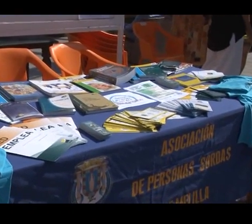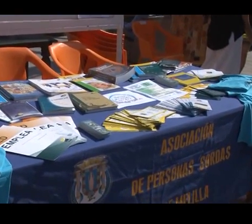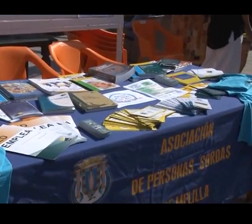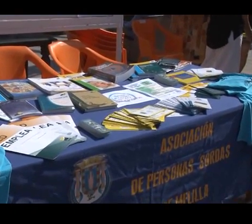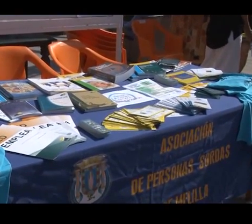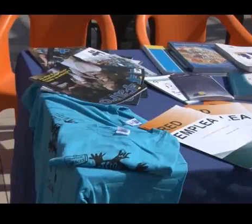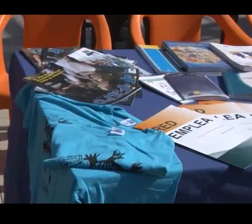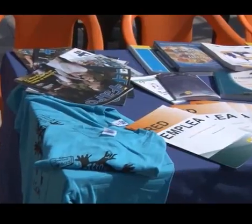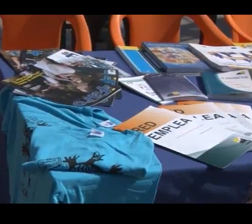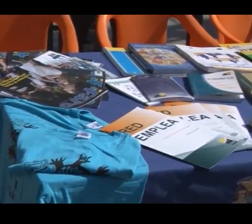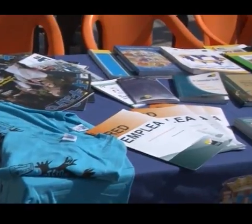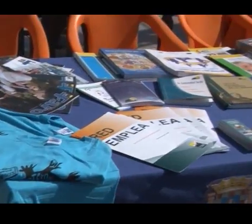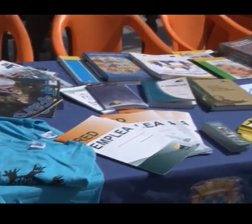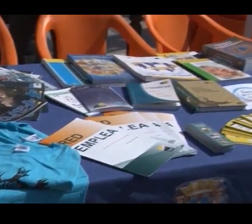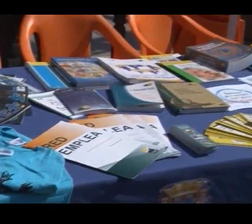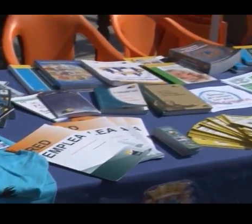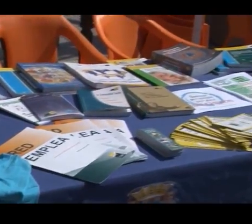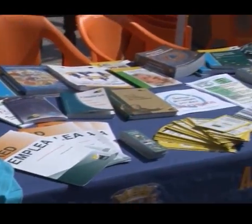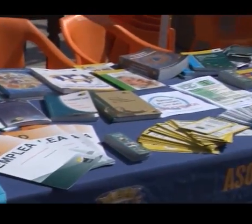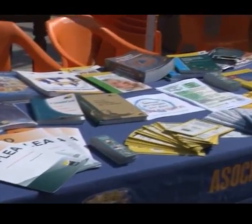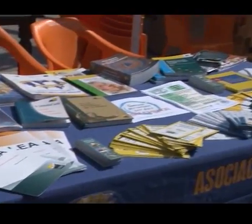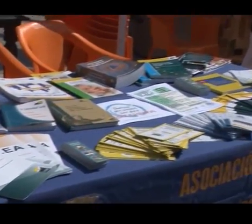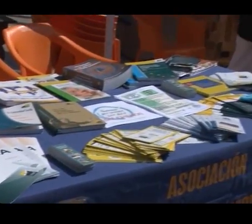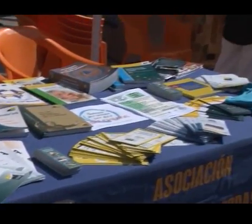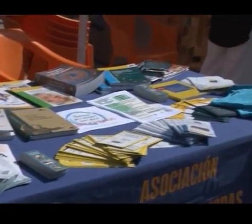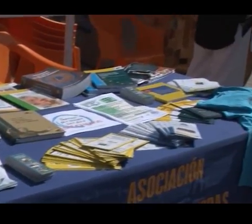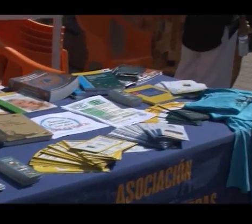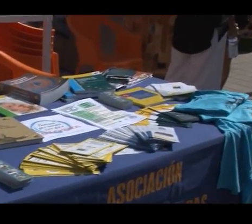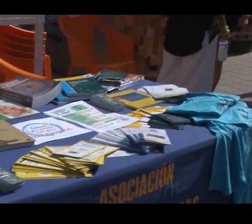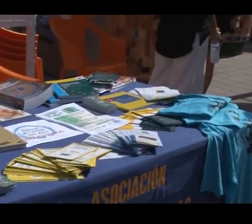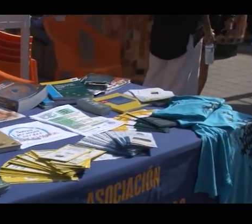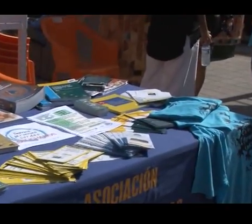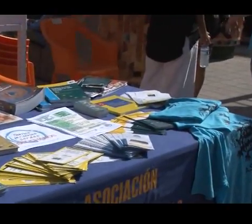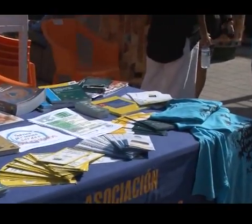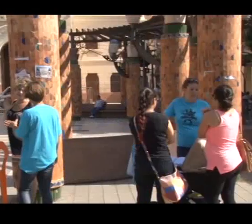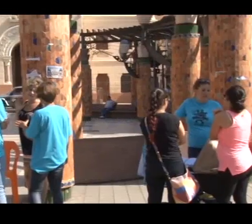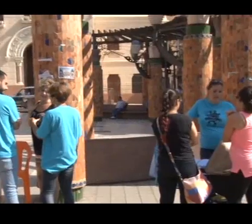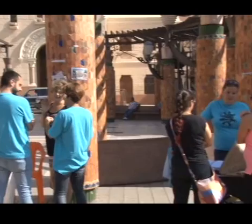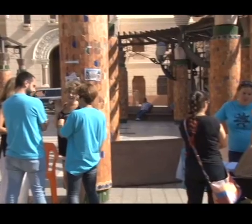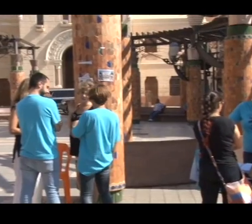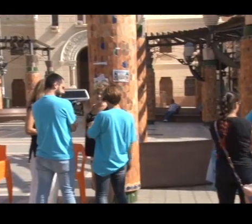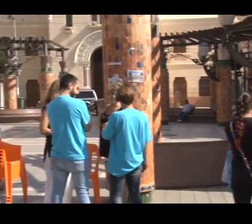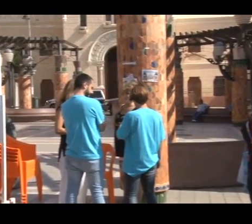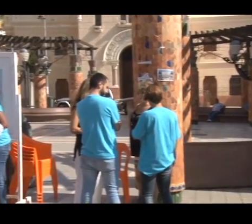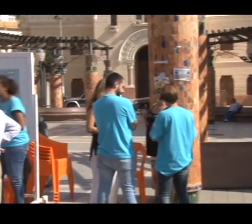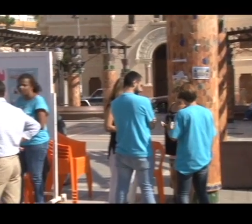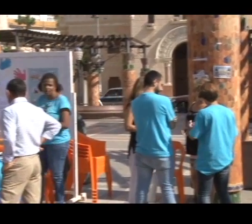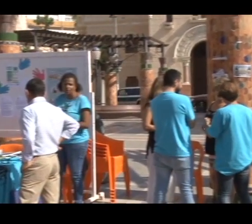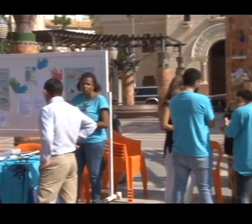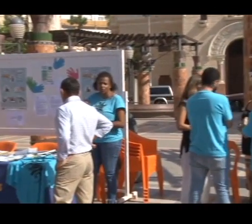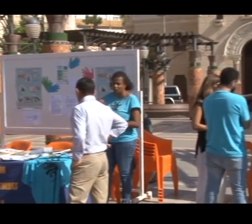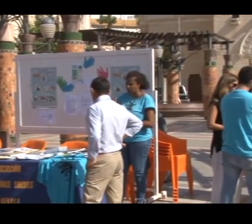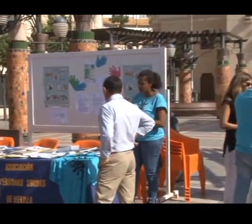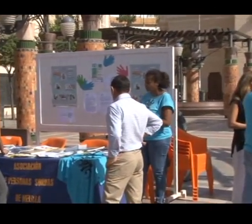del manifiesto programado por la asociación de personas sordas de melilla en la plaza Menéndez Pelayo se ha instalado un espacio expositor donde